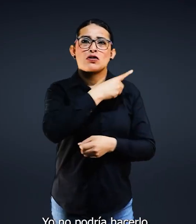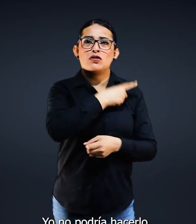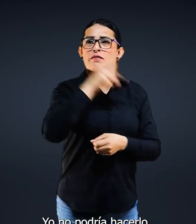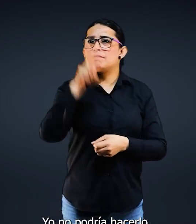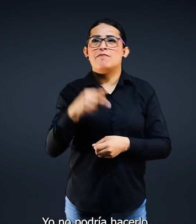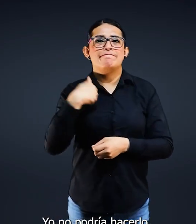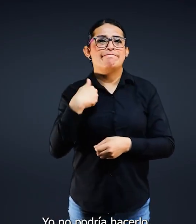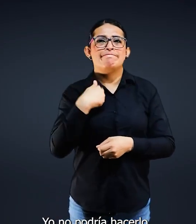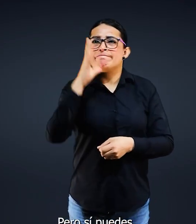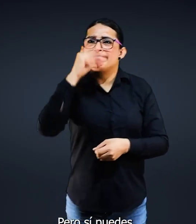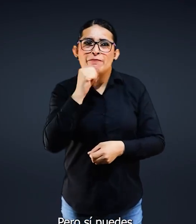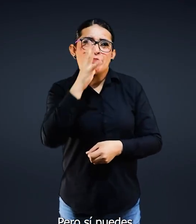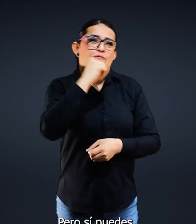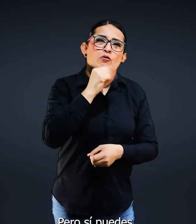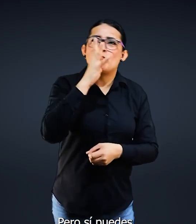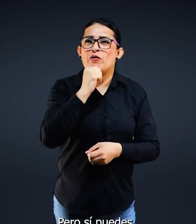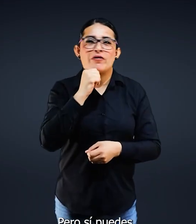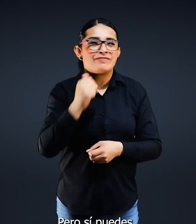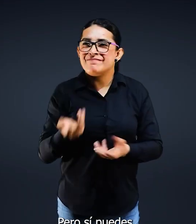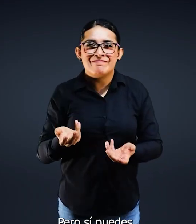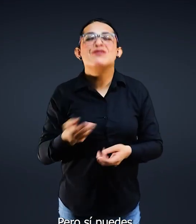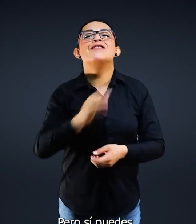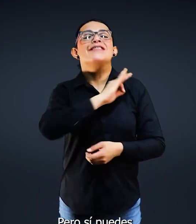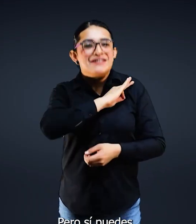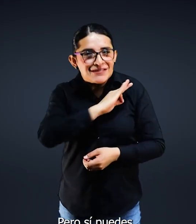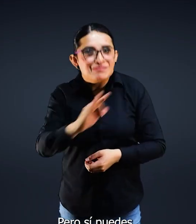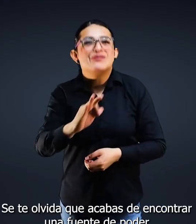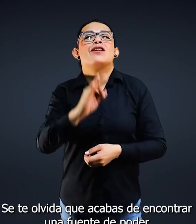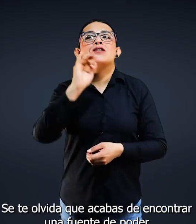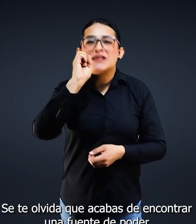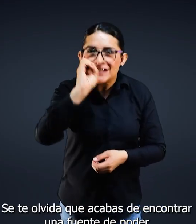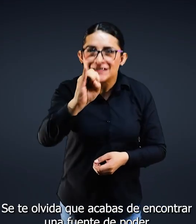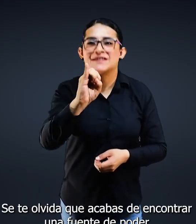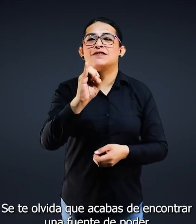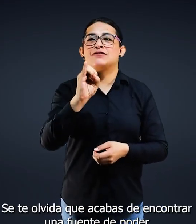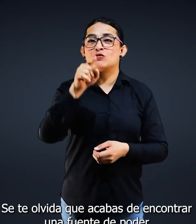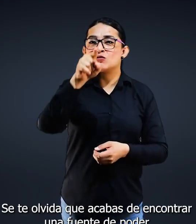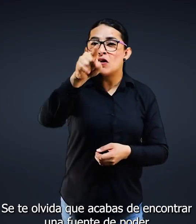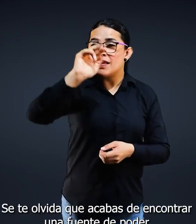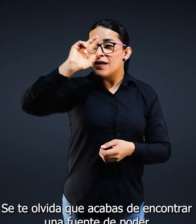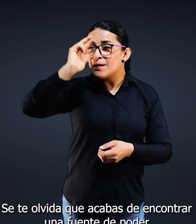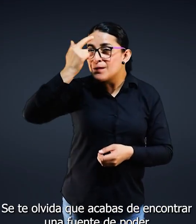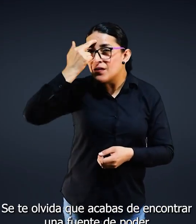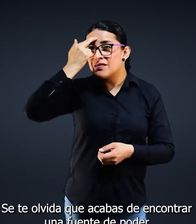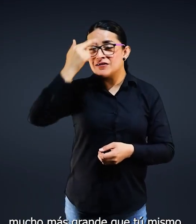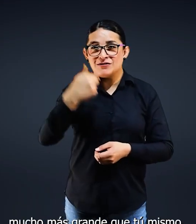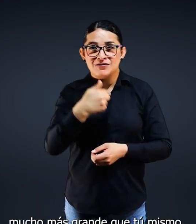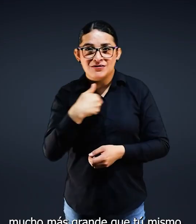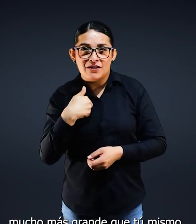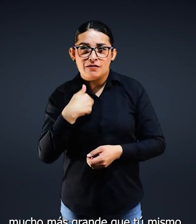podría hacerlo, pero sí puedes. Se te olvida que acabas de encontrar una fuente de poder mucho más grande